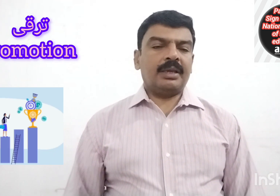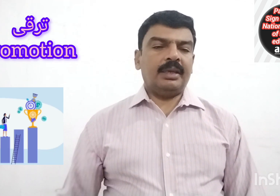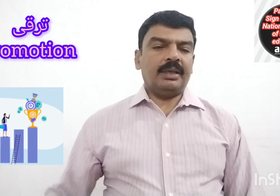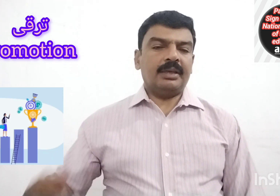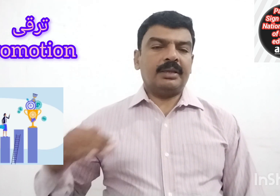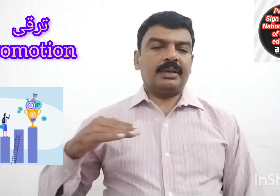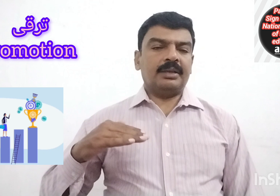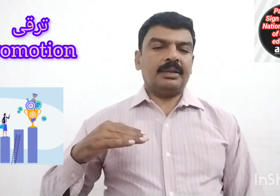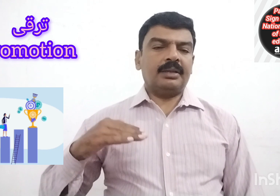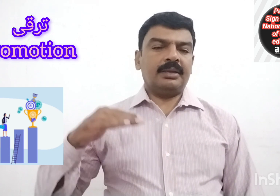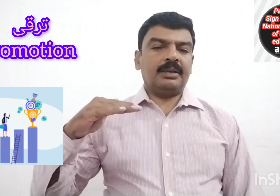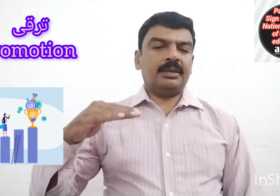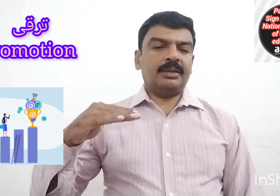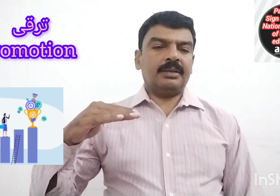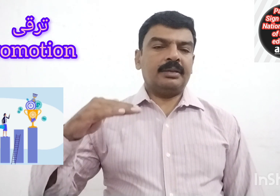तरक्की,